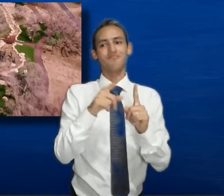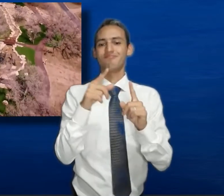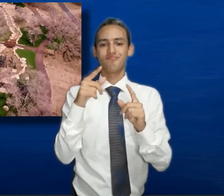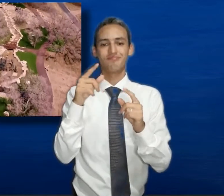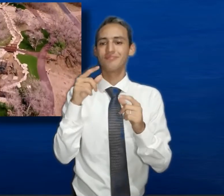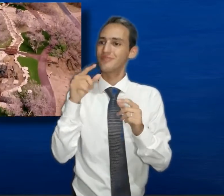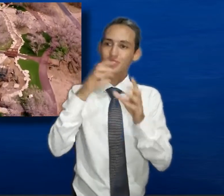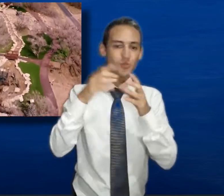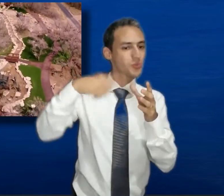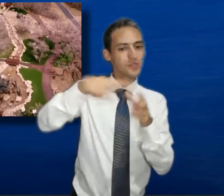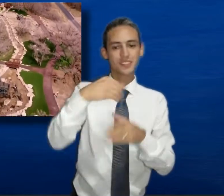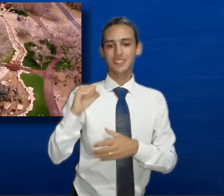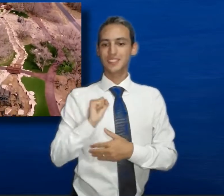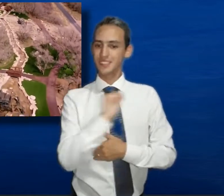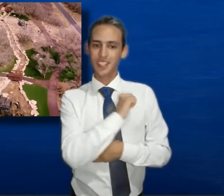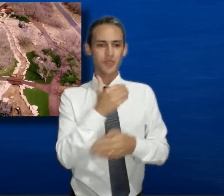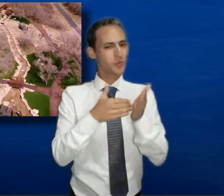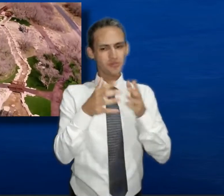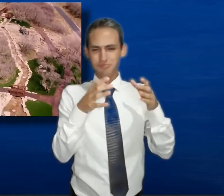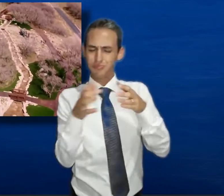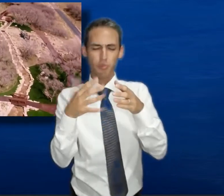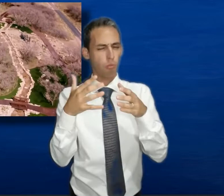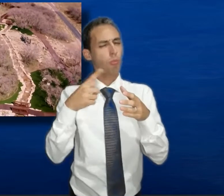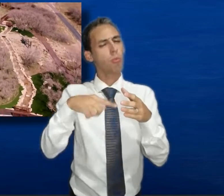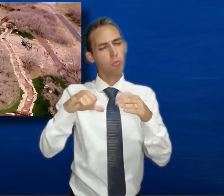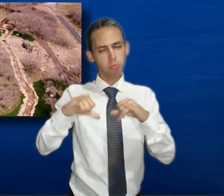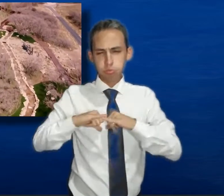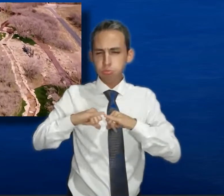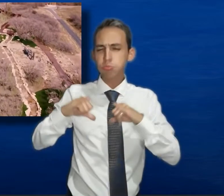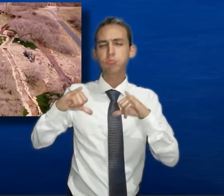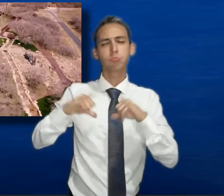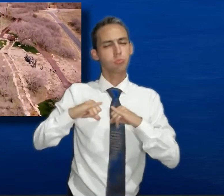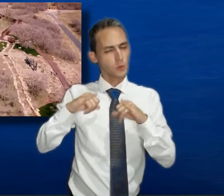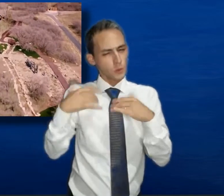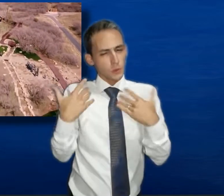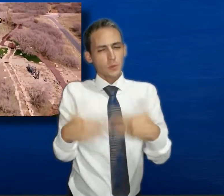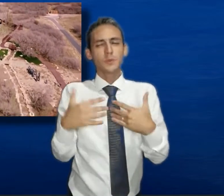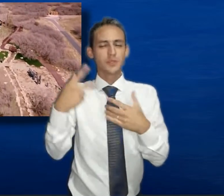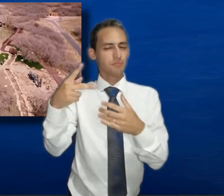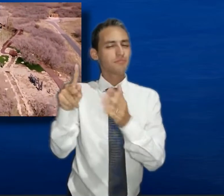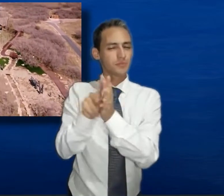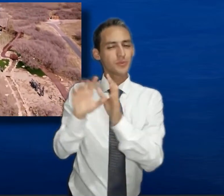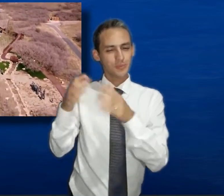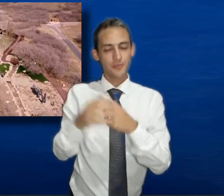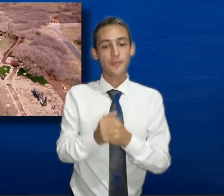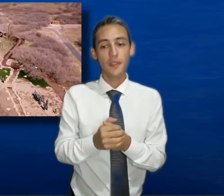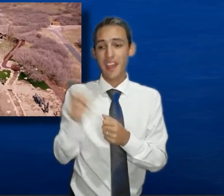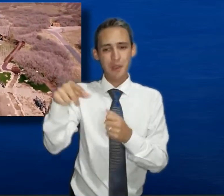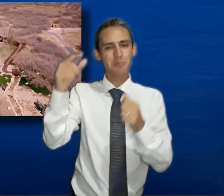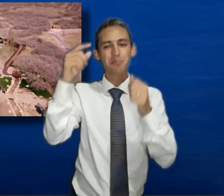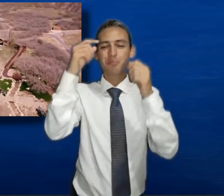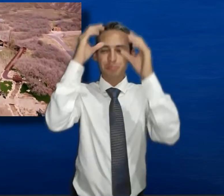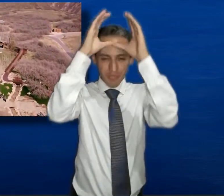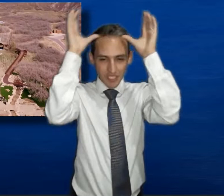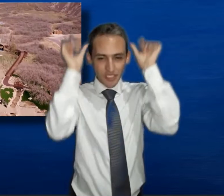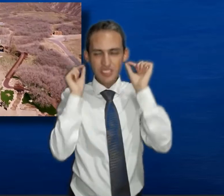monumentais realizações dos pioneiros santos dos últimos dias, em face de duras adversidades. As probabilidades estavam contra